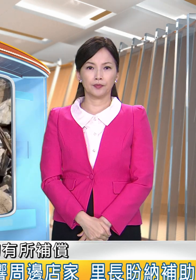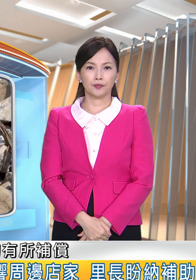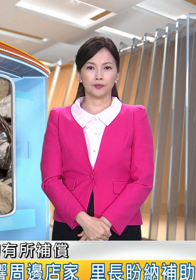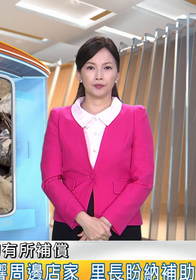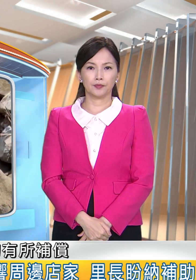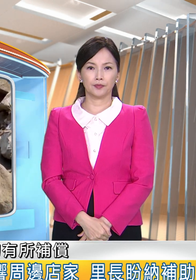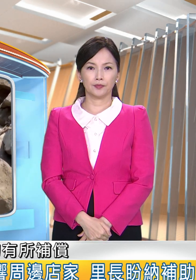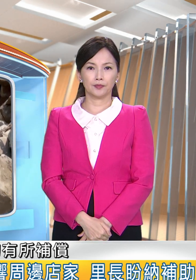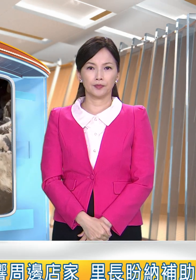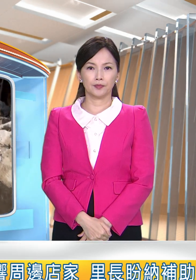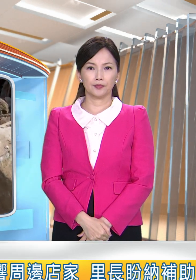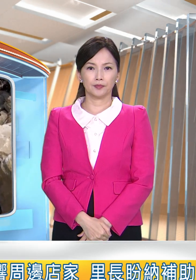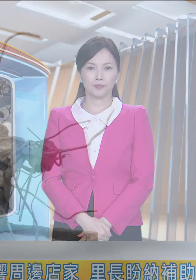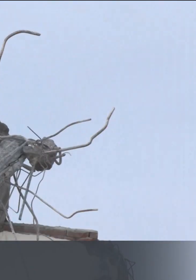偿。